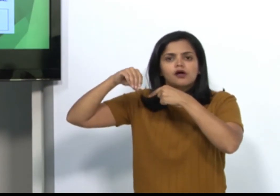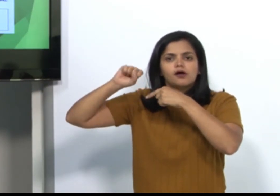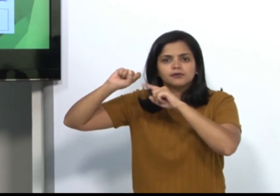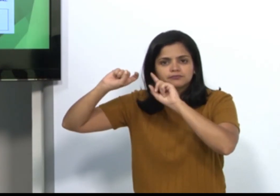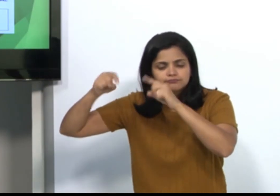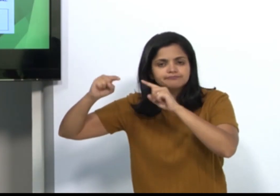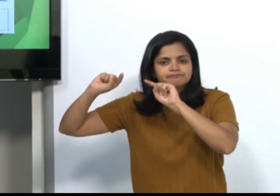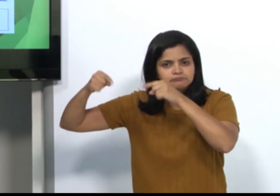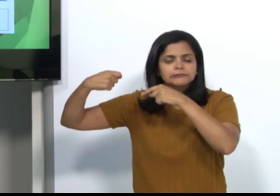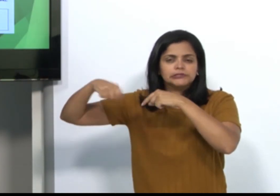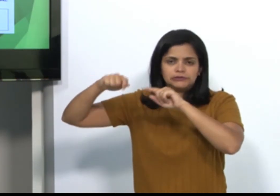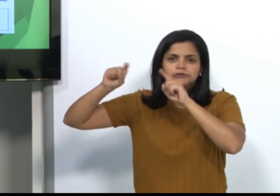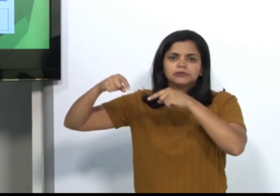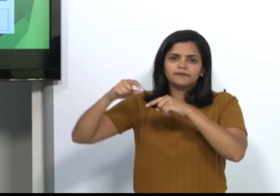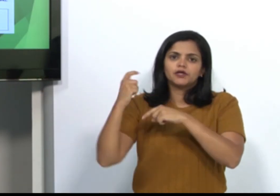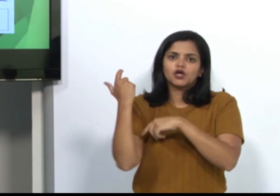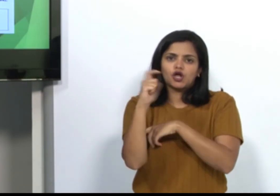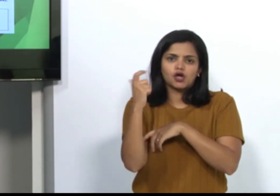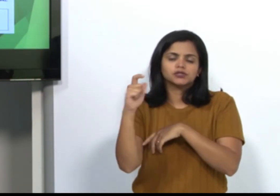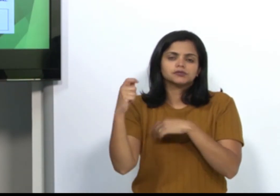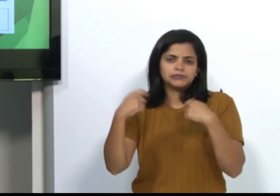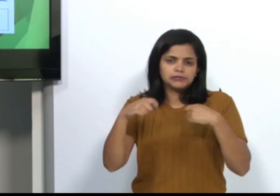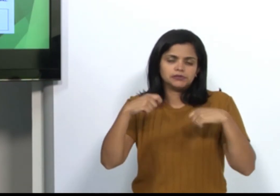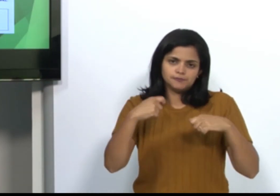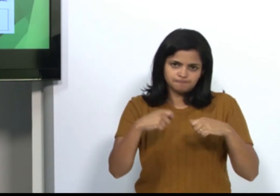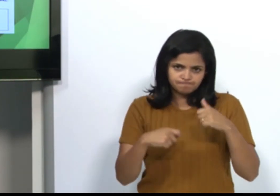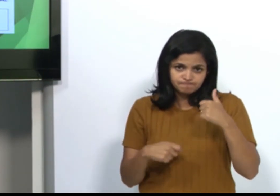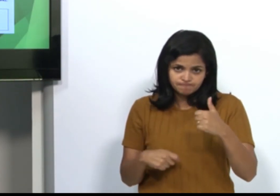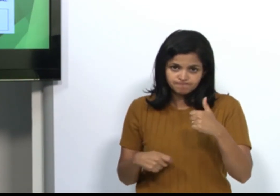E coloco entre aspas a palavra, ok?